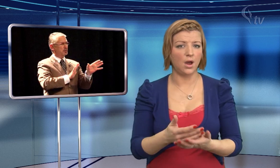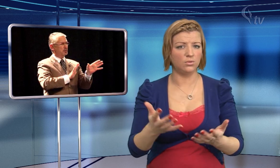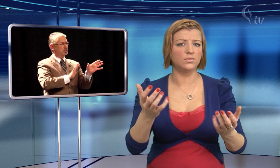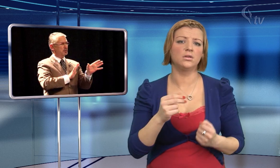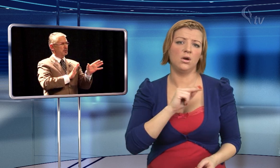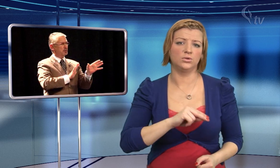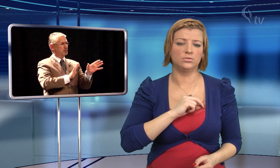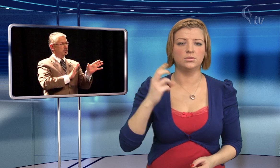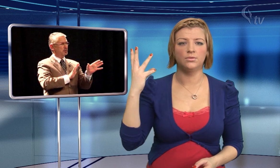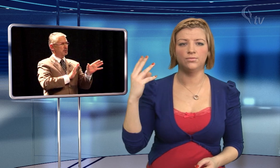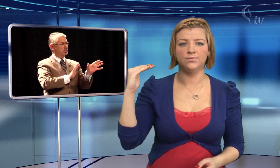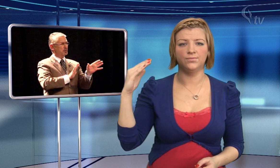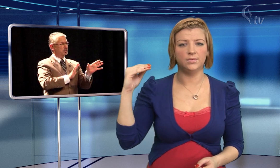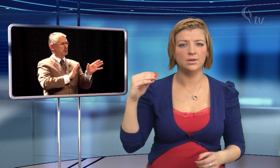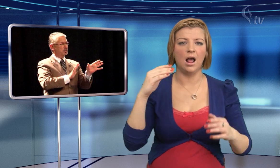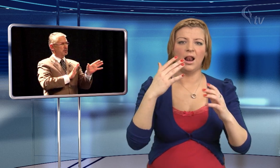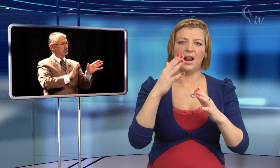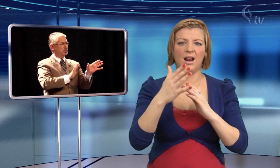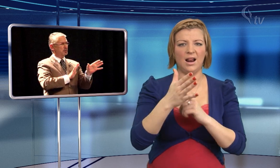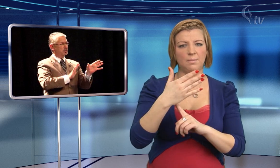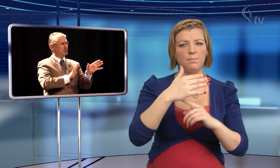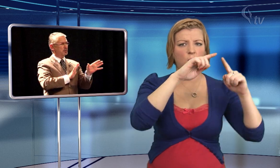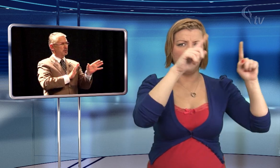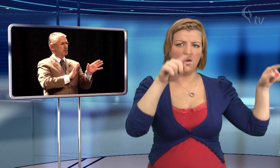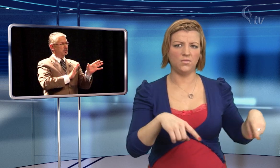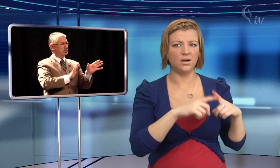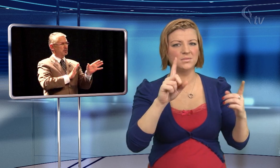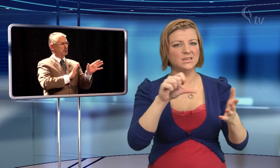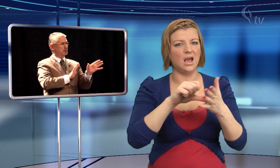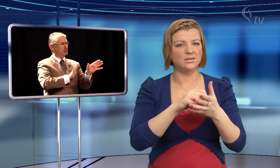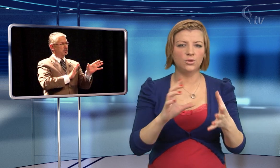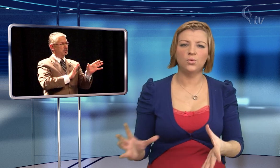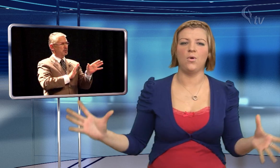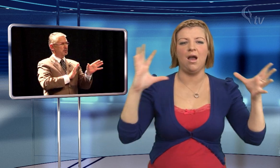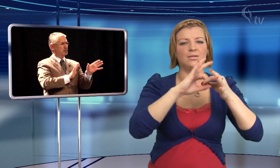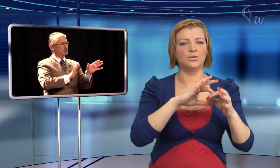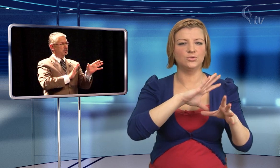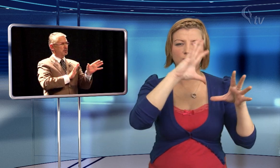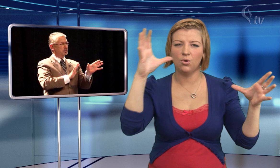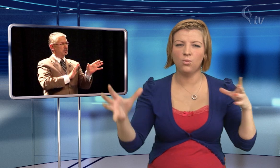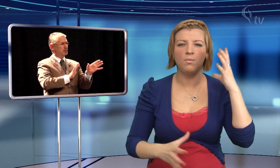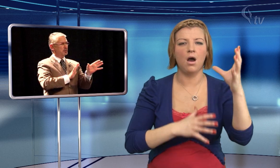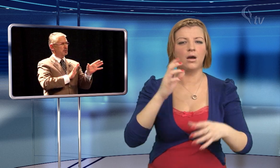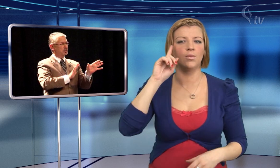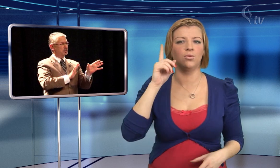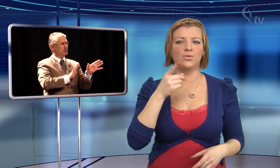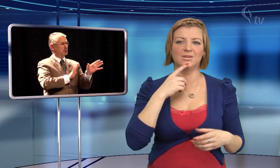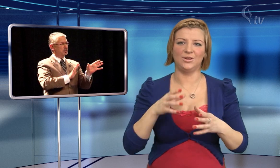Rootsi kurtide liit tegi ettepaneku võtta kasutusele VFD lipukavand, mis esindaks ja ühendaks kogu maailma